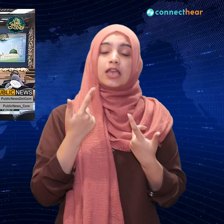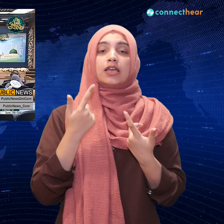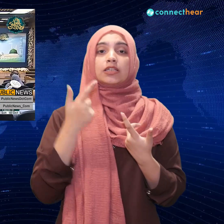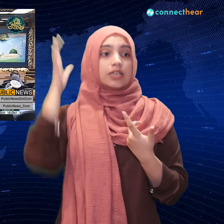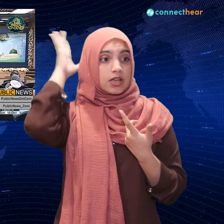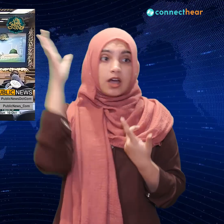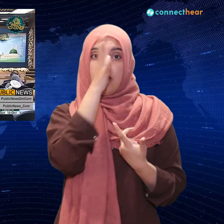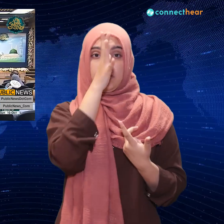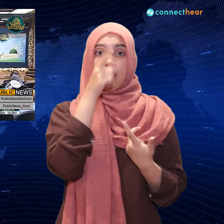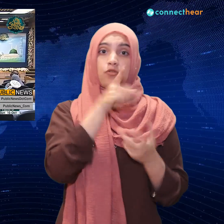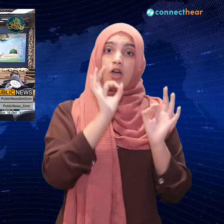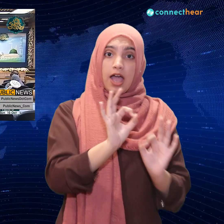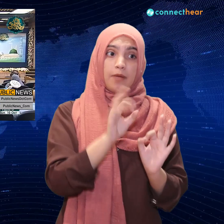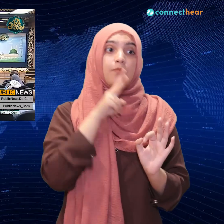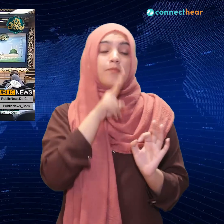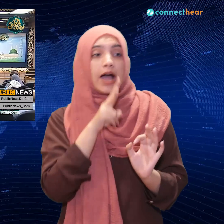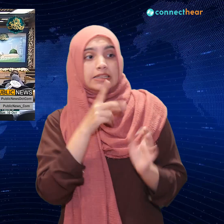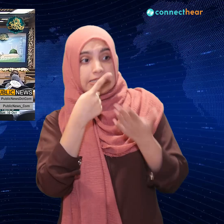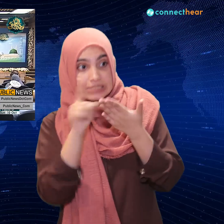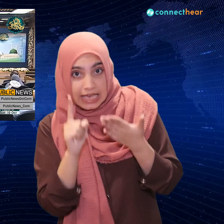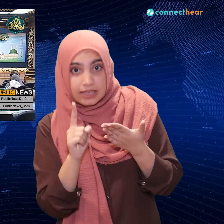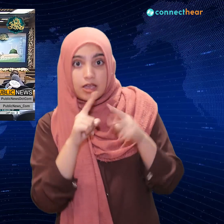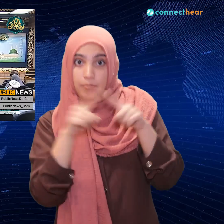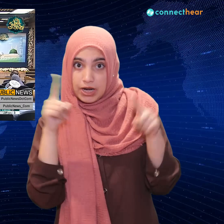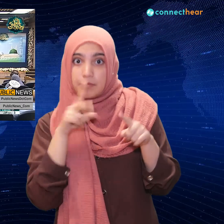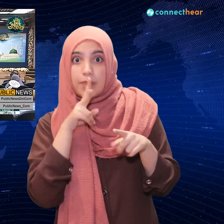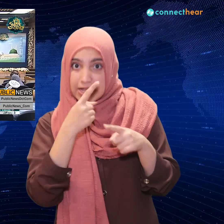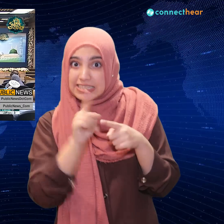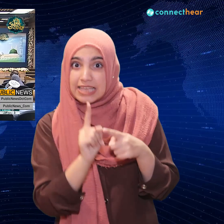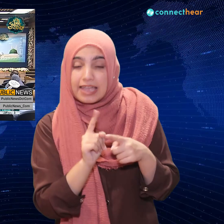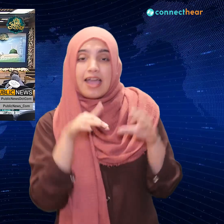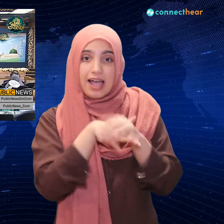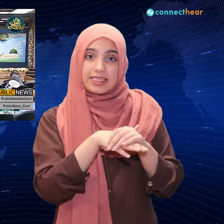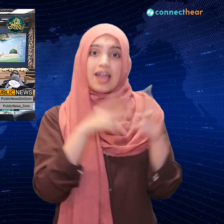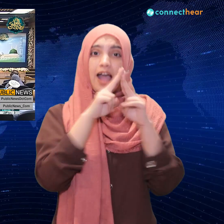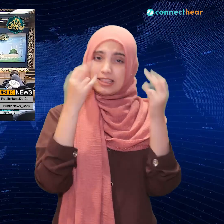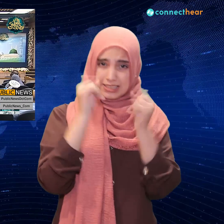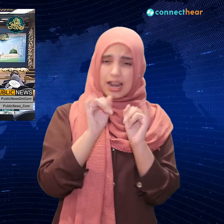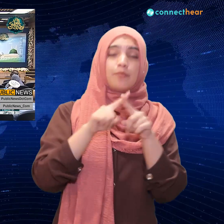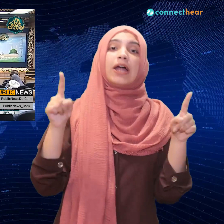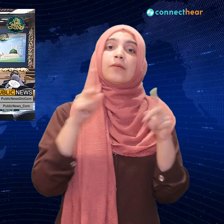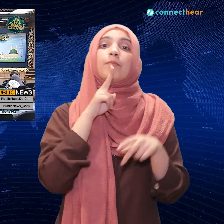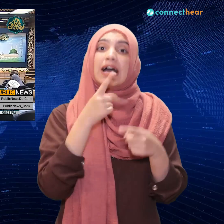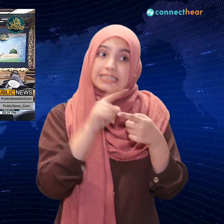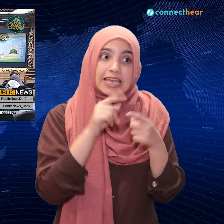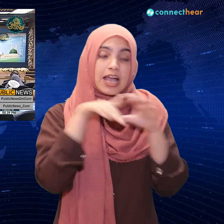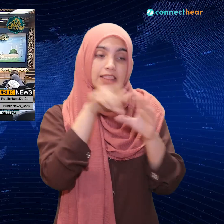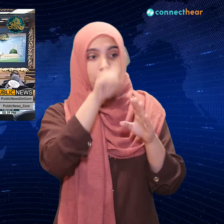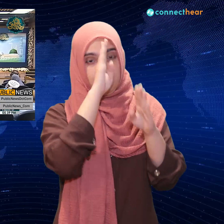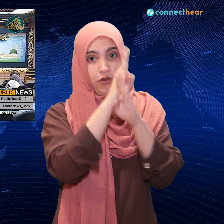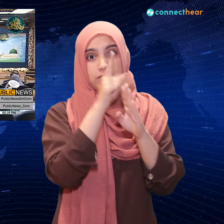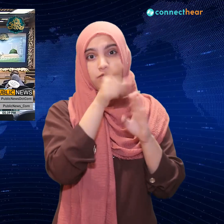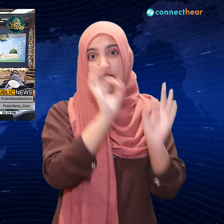سے. تو وہ جو ایک کانسیپٹ تھا رب الانسانوں کو اکٹھا کرنا، انہوں نے لیڈرشپ